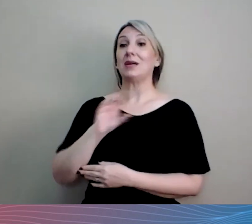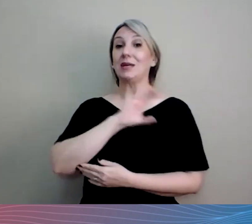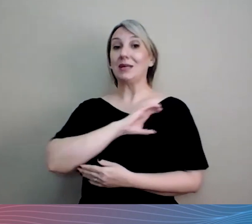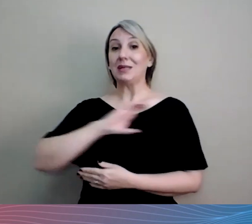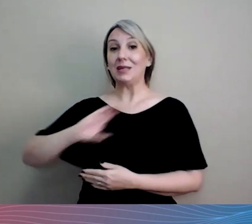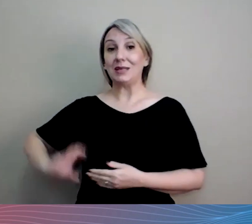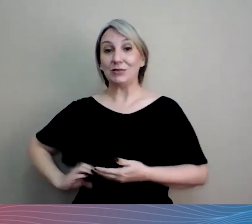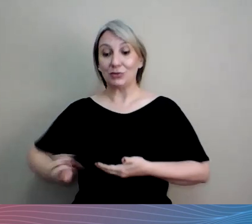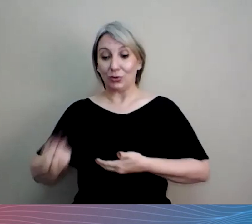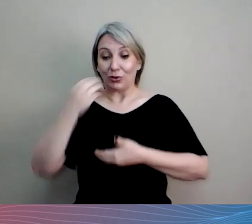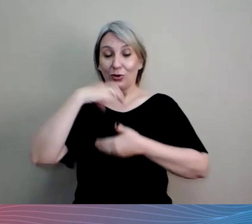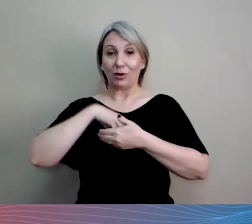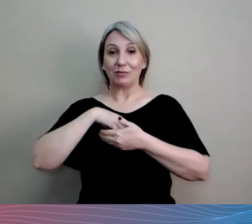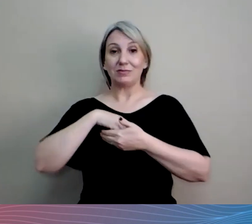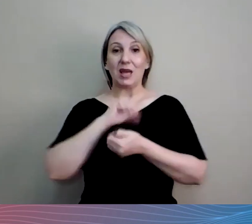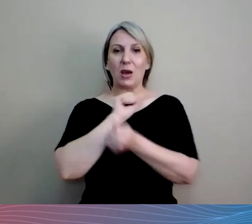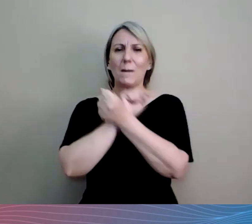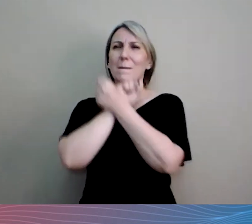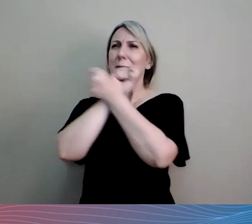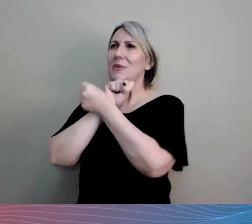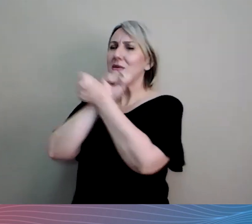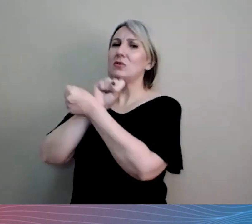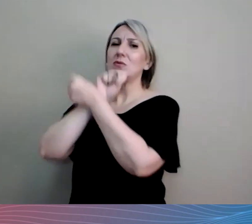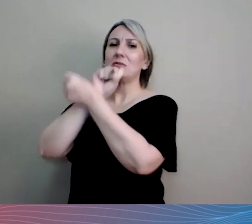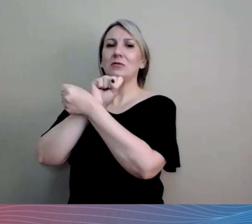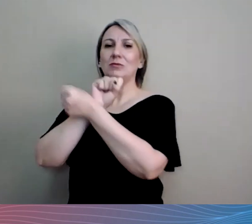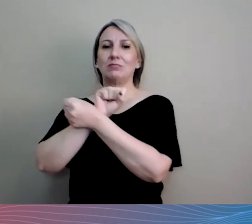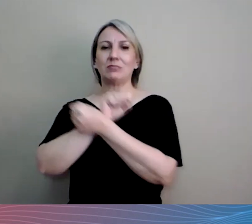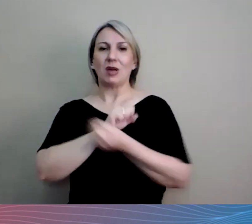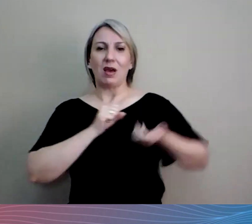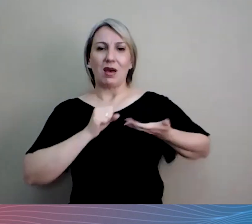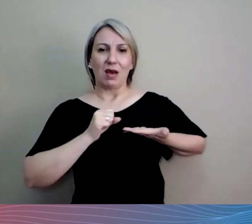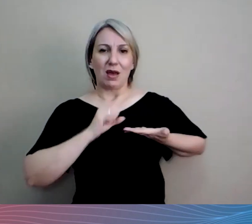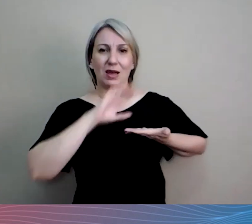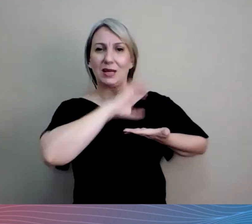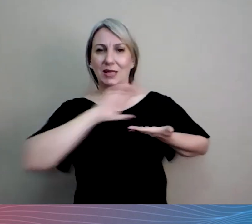estando prisioneiro no Senhor. Tá bom?